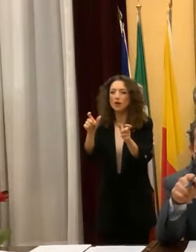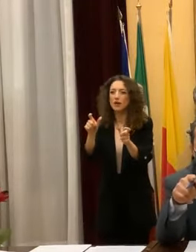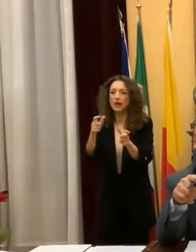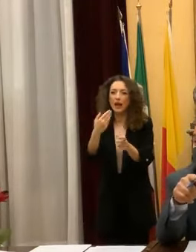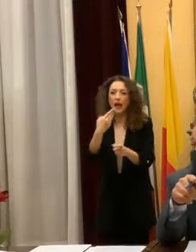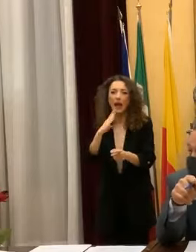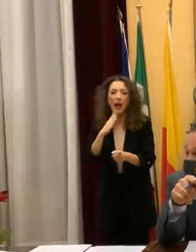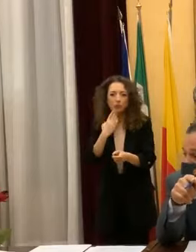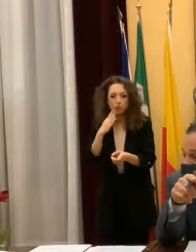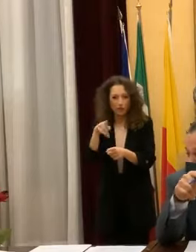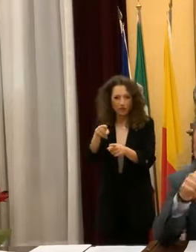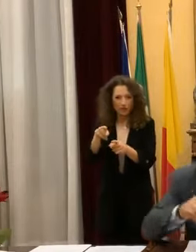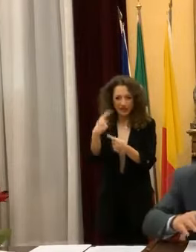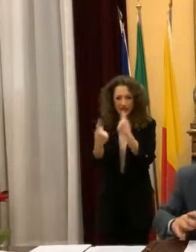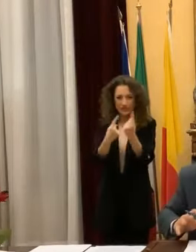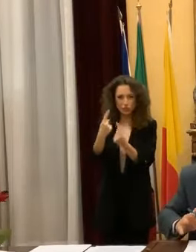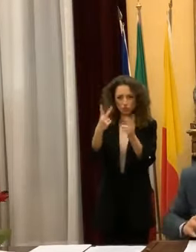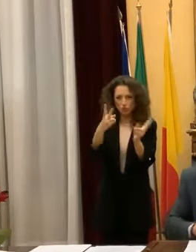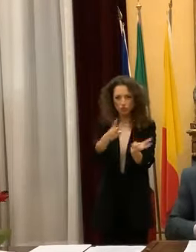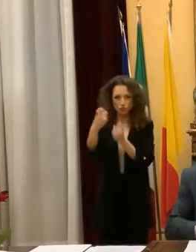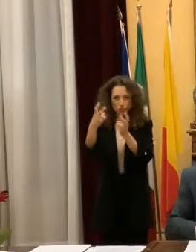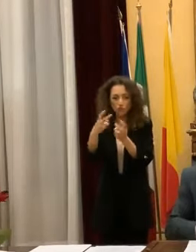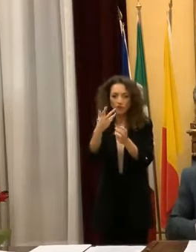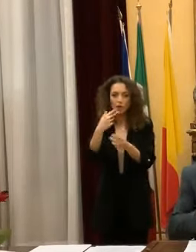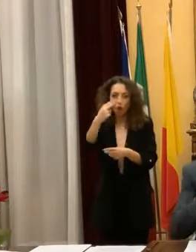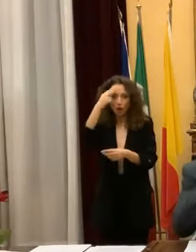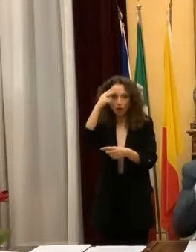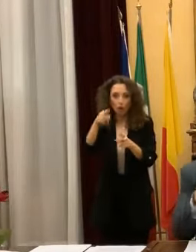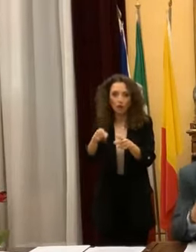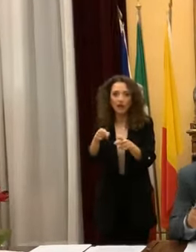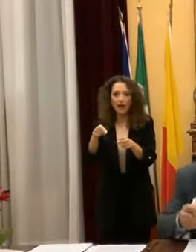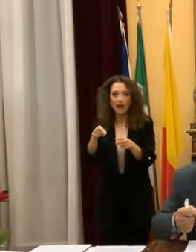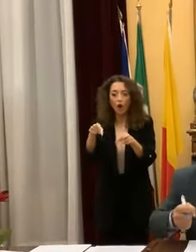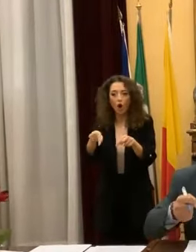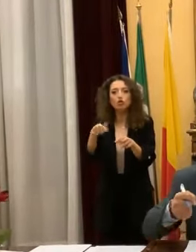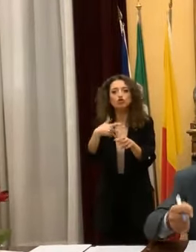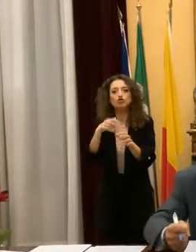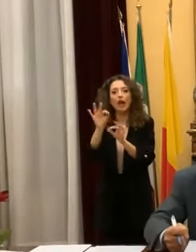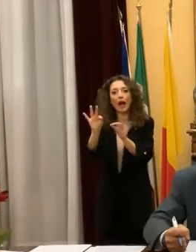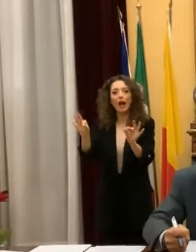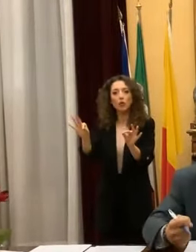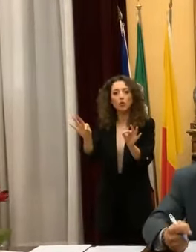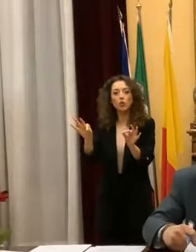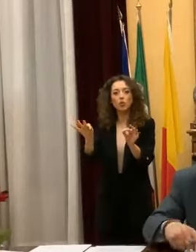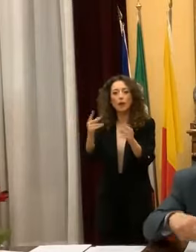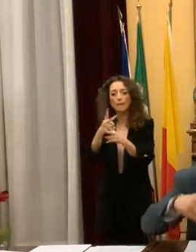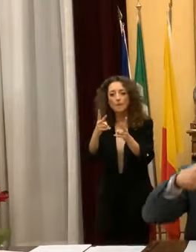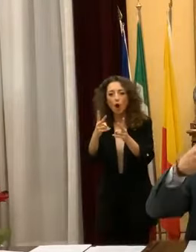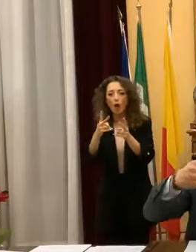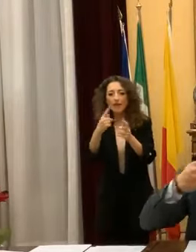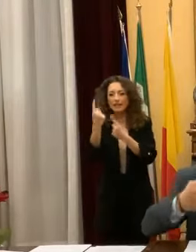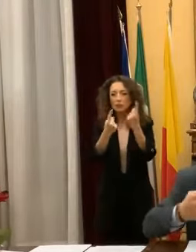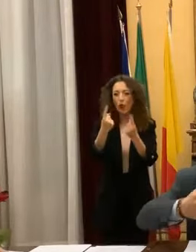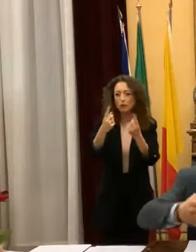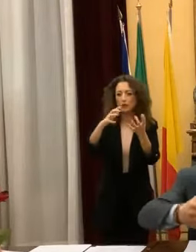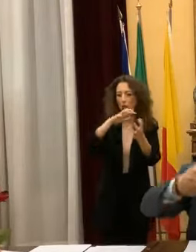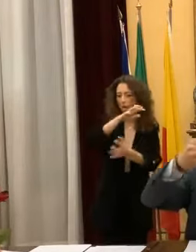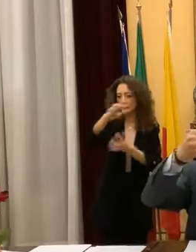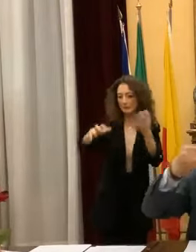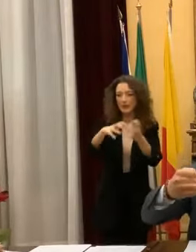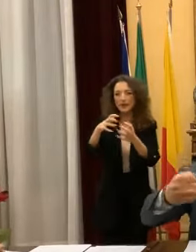sciacalli che oggi cercano di mistificare e mescolare le carte e cancellare la storia.